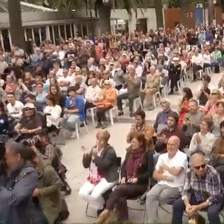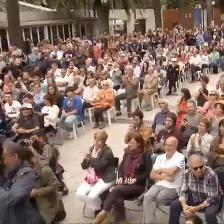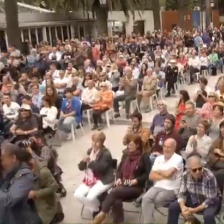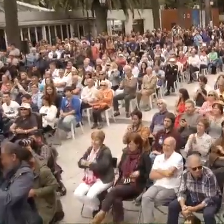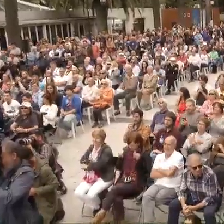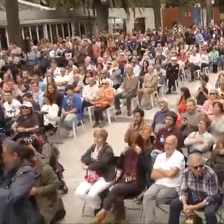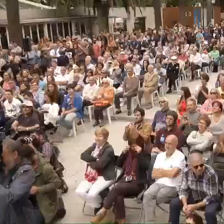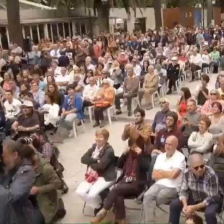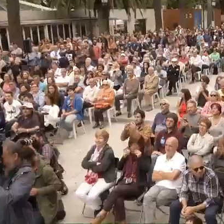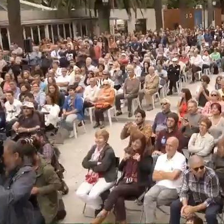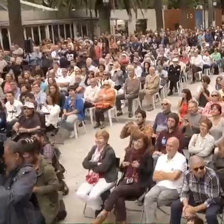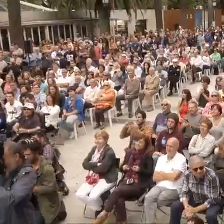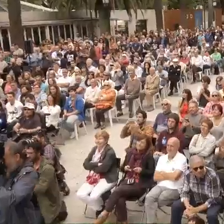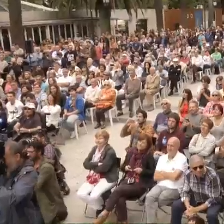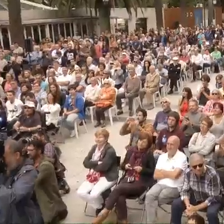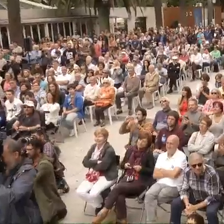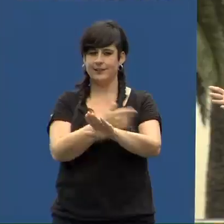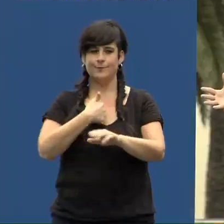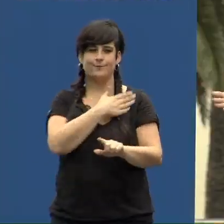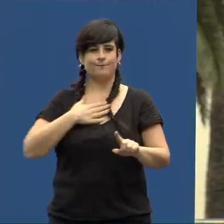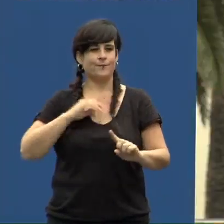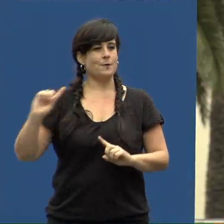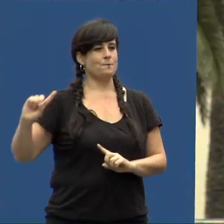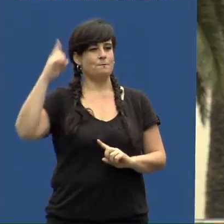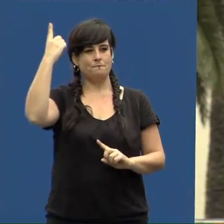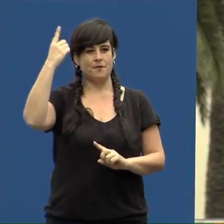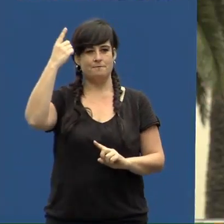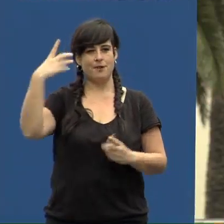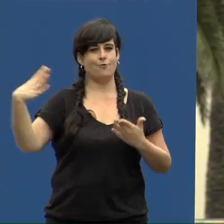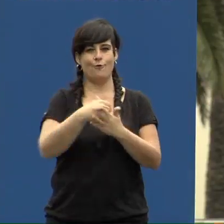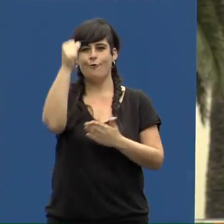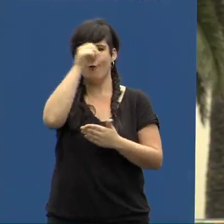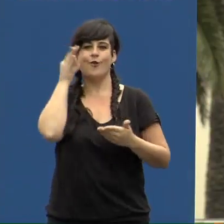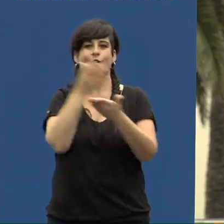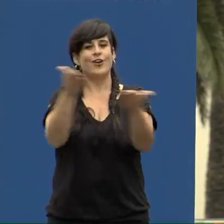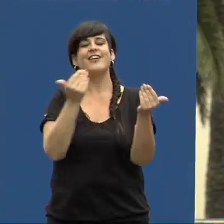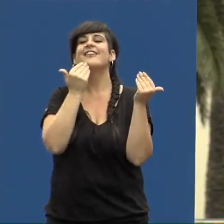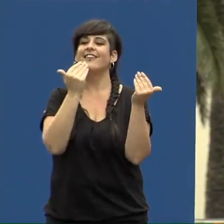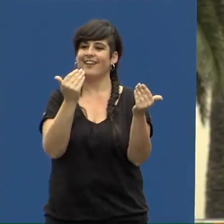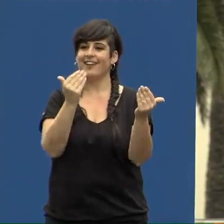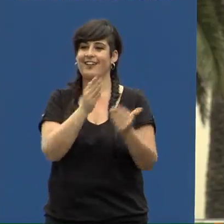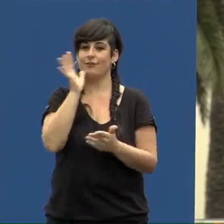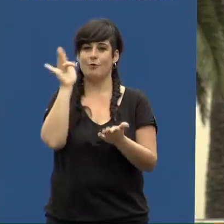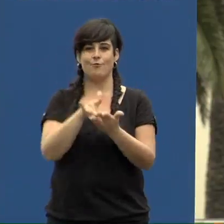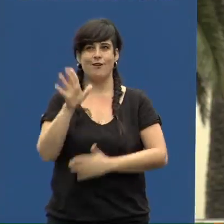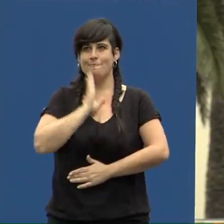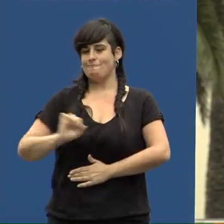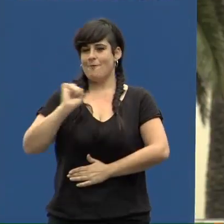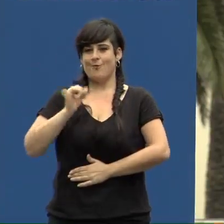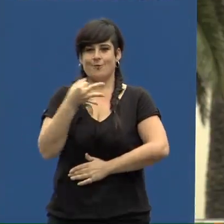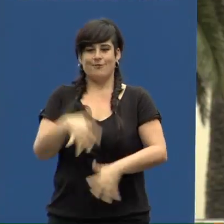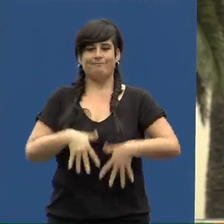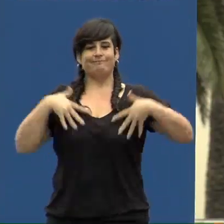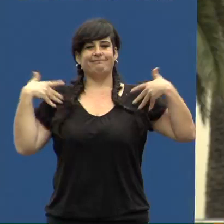Antes de empezar, quería daros las gracias a todas y a todos los que estáis aquí en este día tan maravilloso y tan